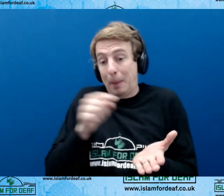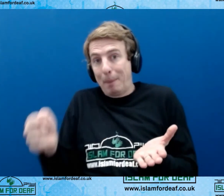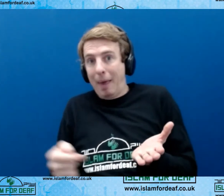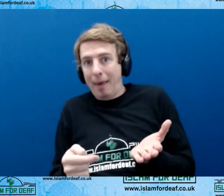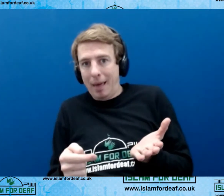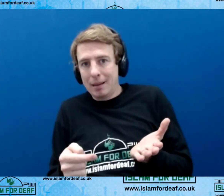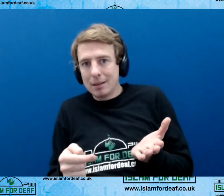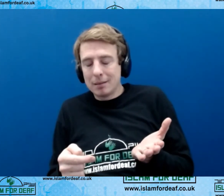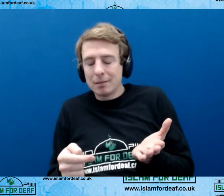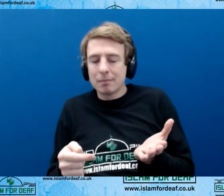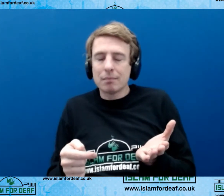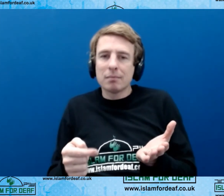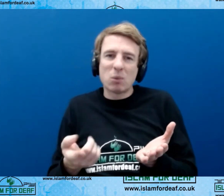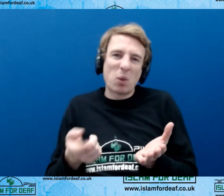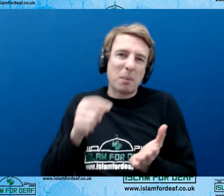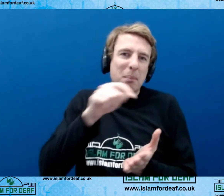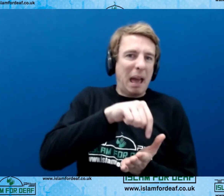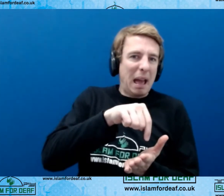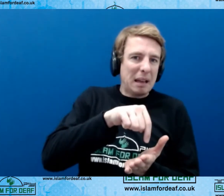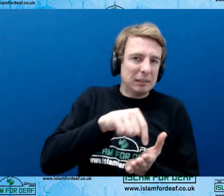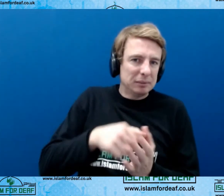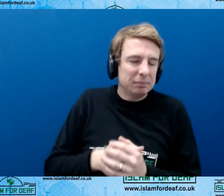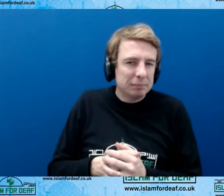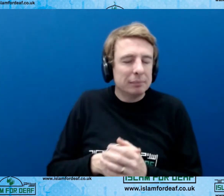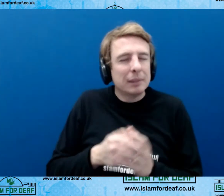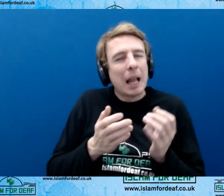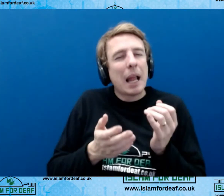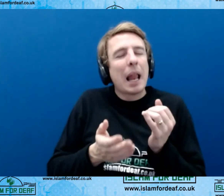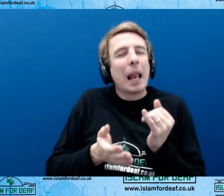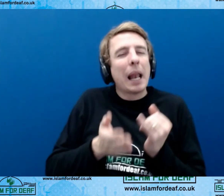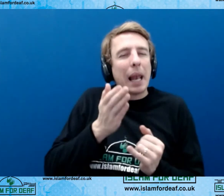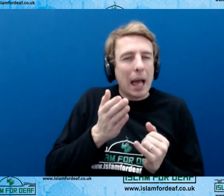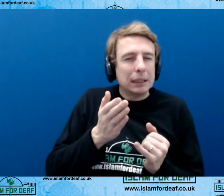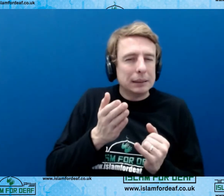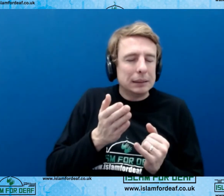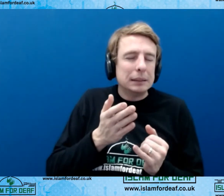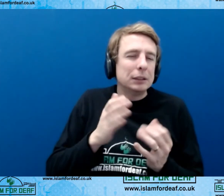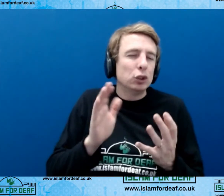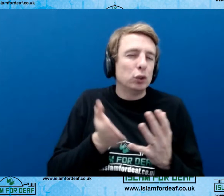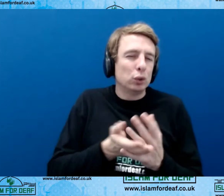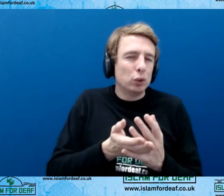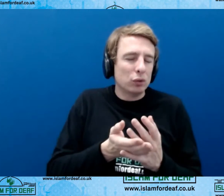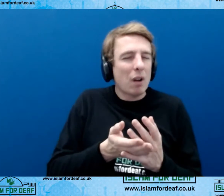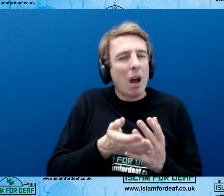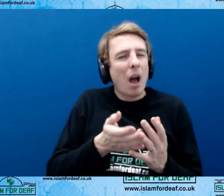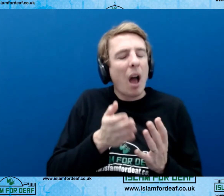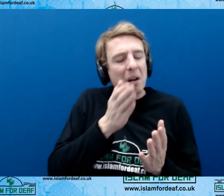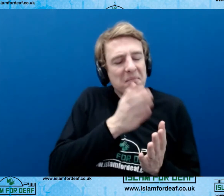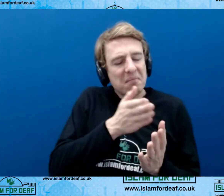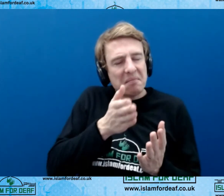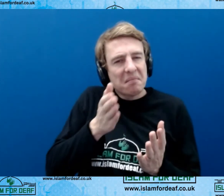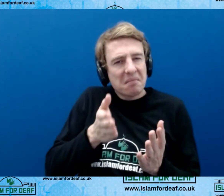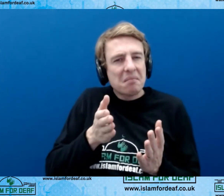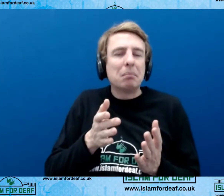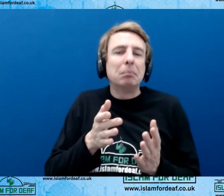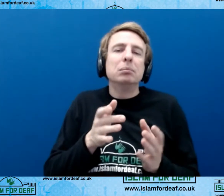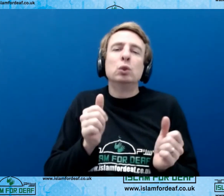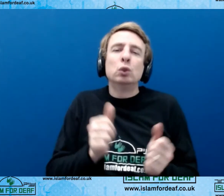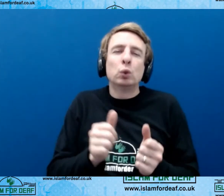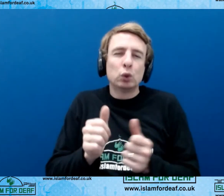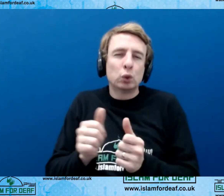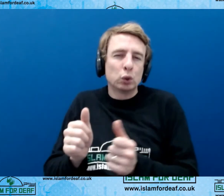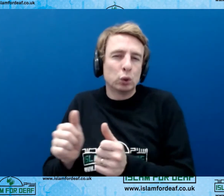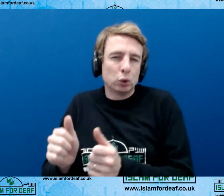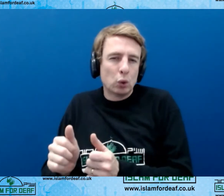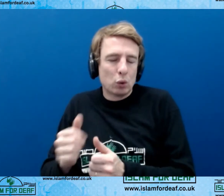Muhammad. فليتفضلوا مشكورا شيخنا الله يبارك فيكم وصلى الله عز وجل أن يفتح لكم. آمين جزاك الله